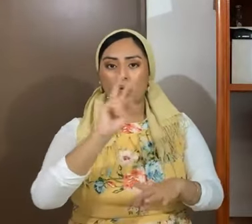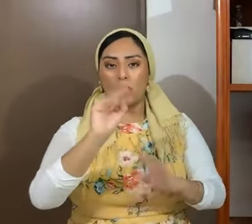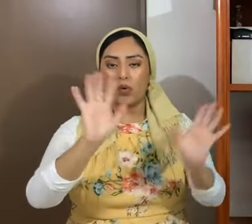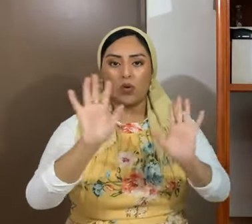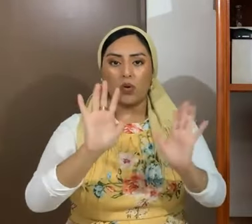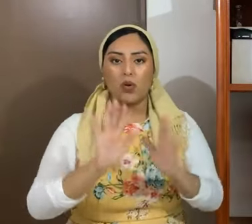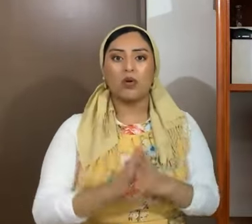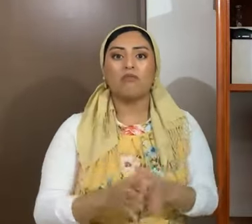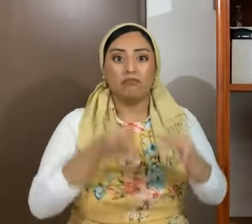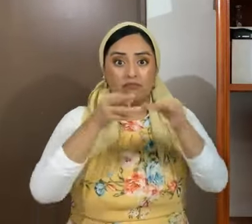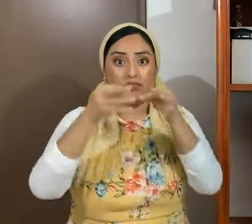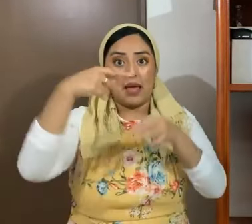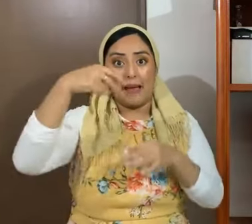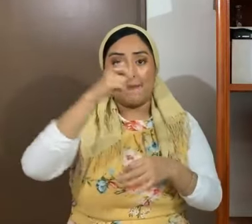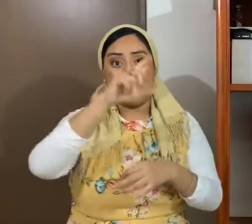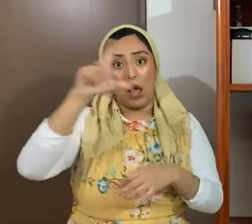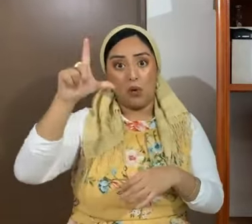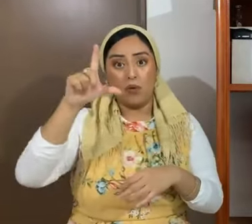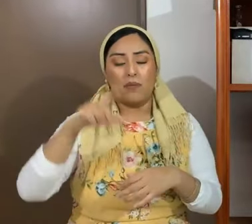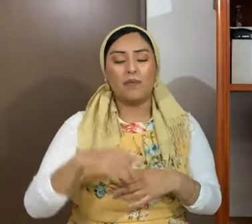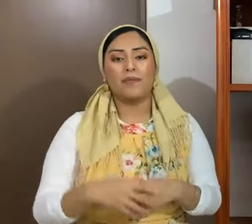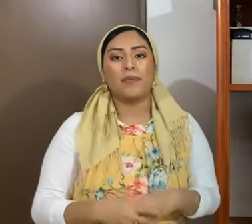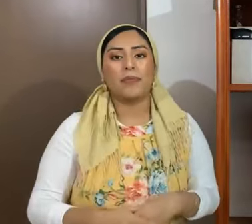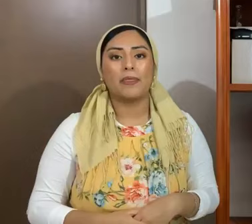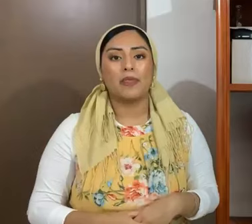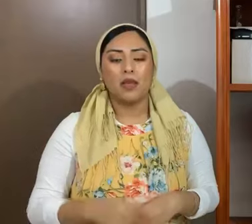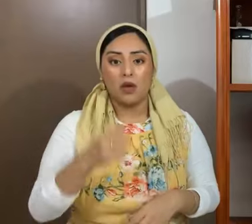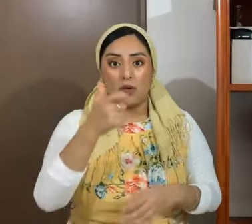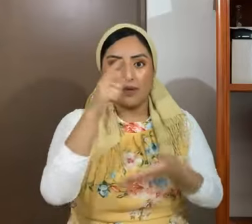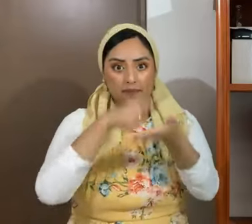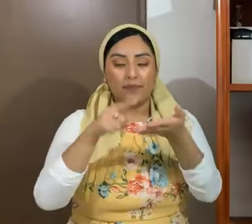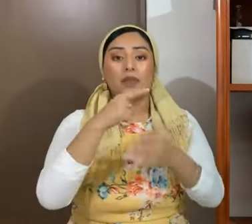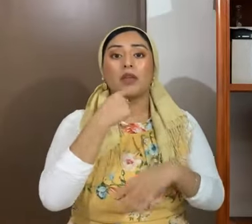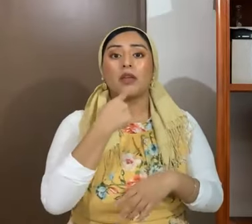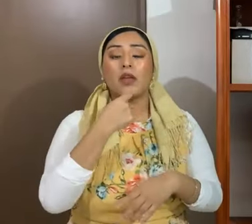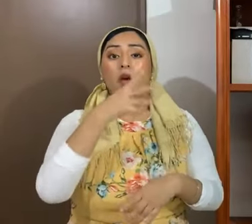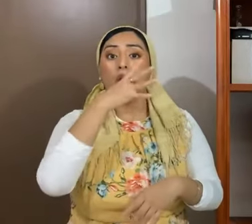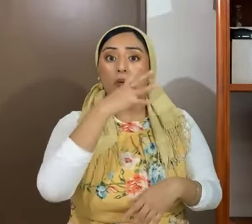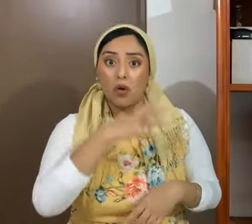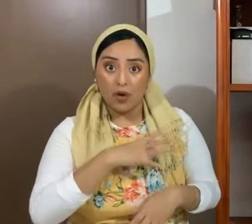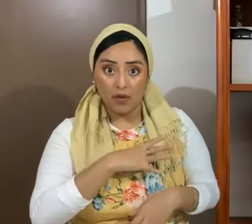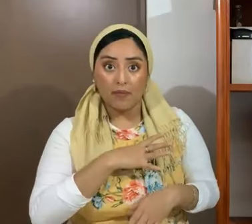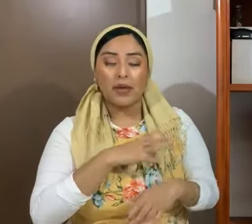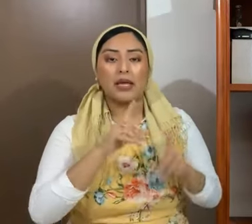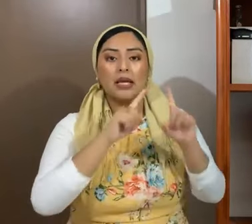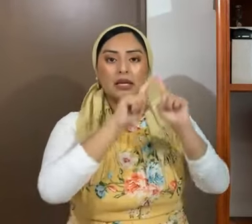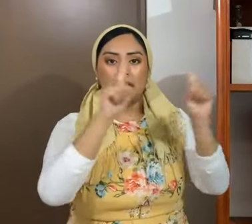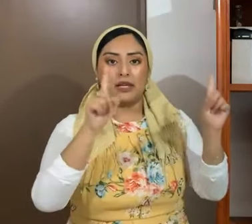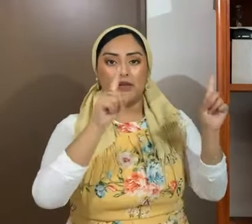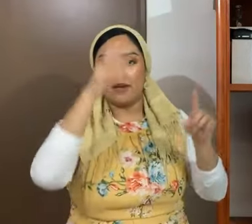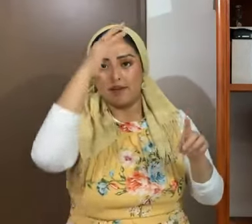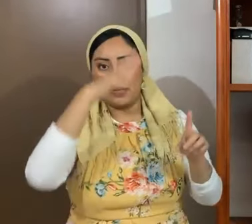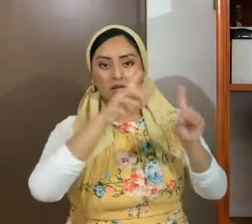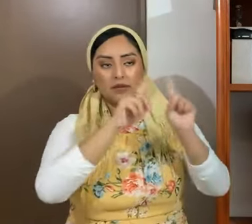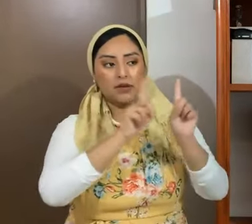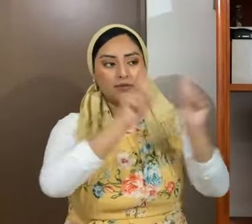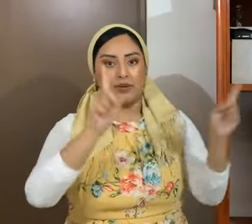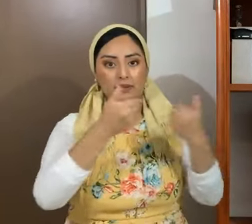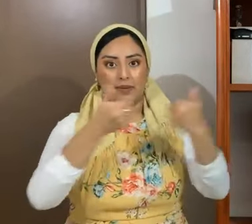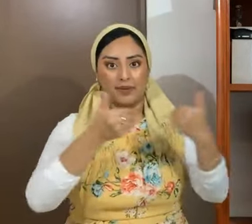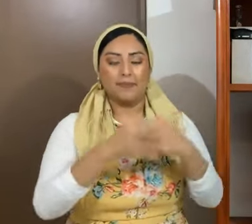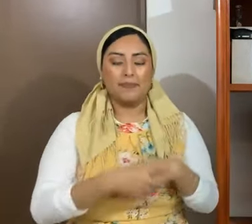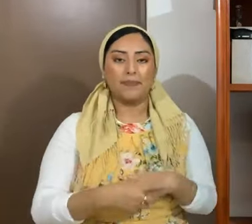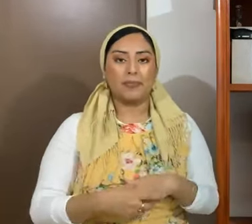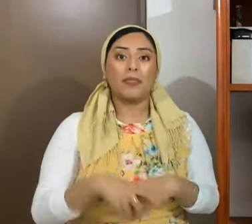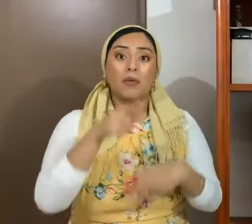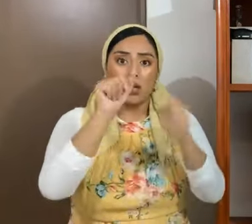la mujer. Eso lo explica Pablo en la carta a los Corintios. Búsquenlo. La mujer debe ocupar otro lugar en la congregación.